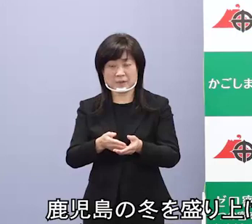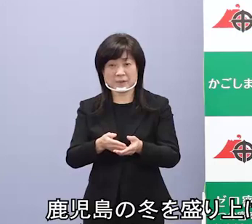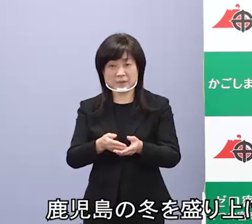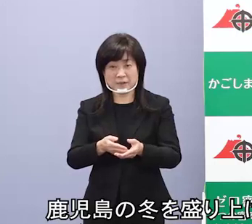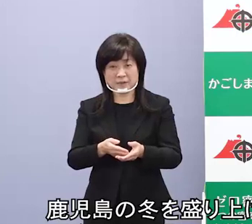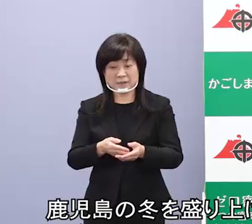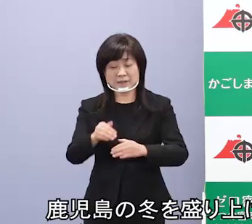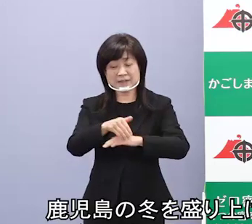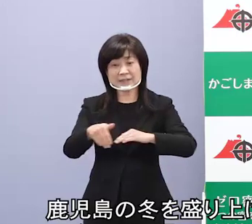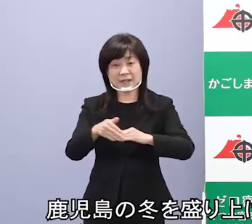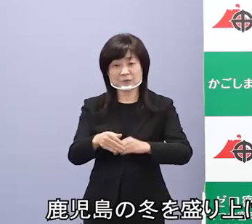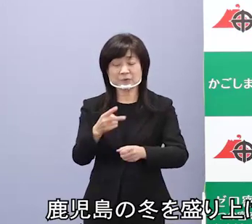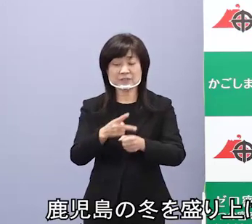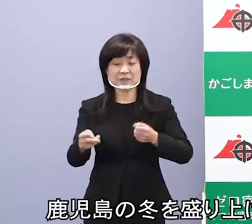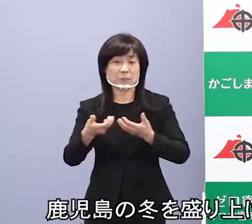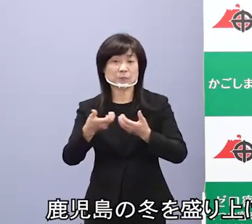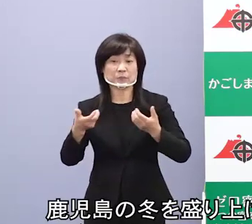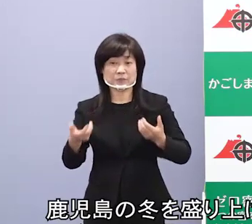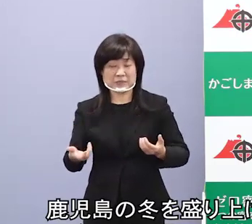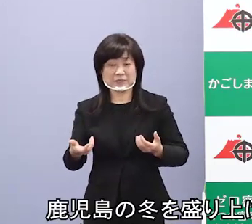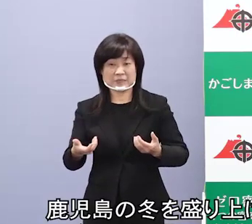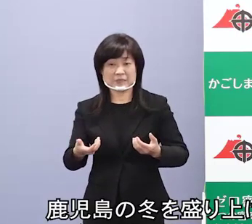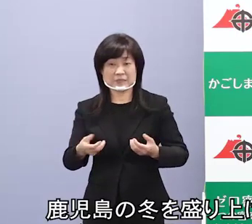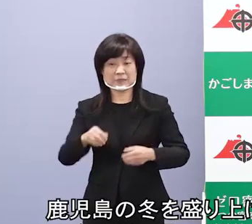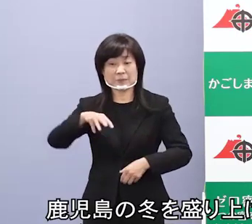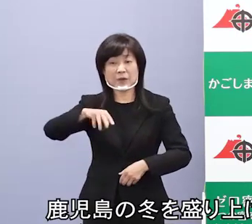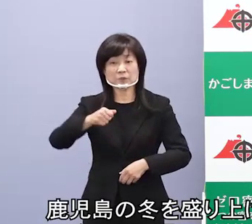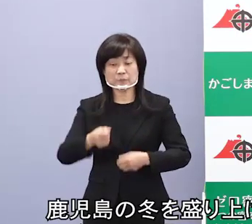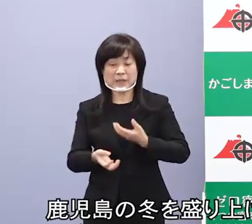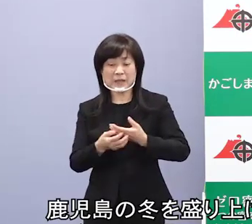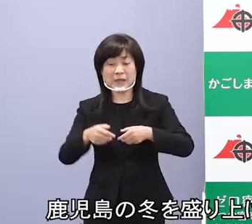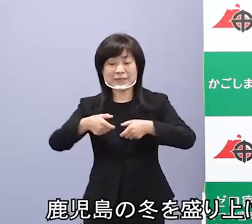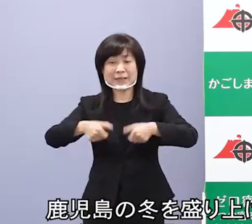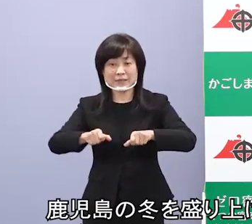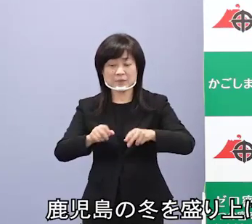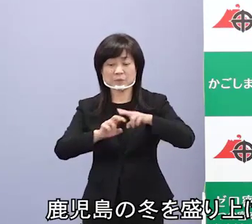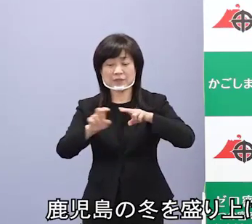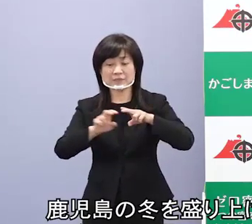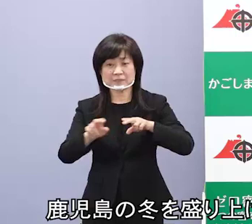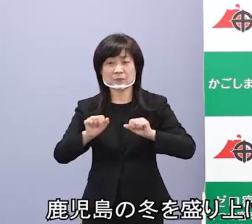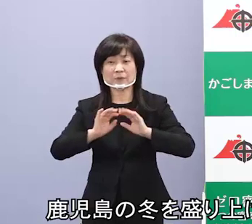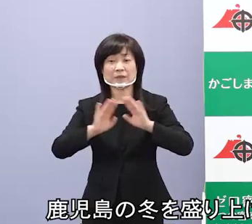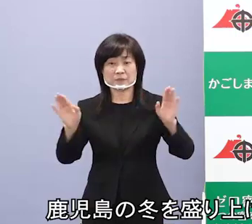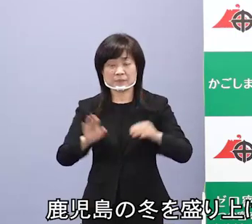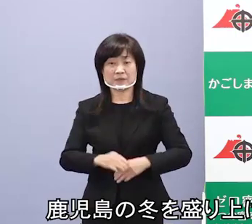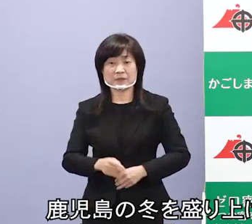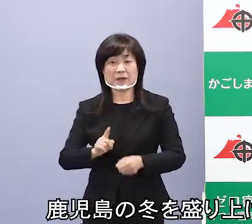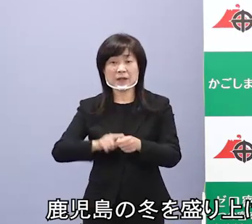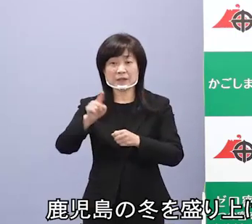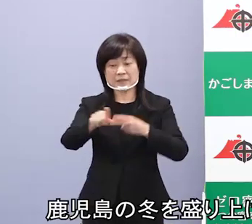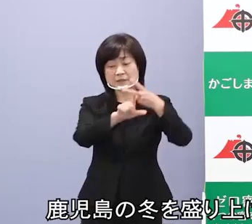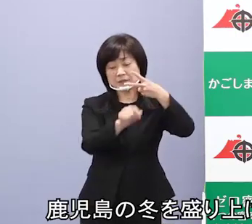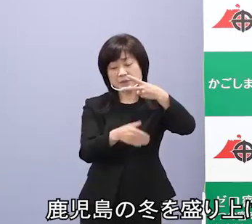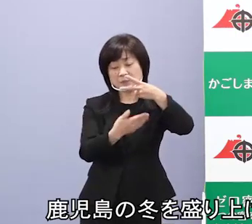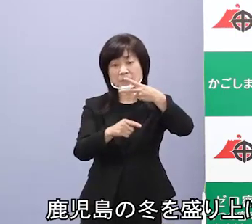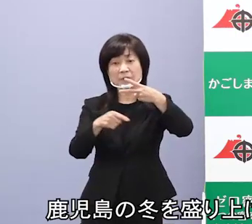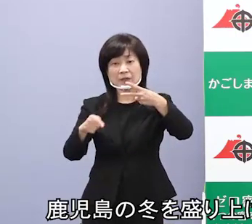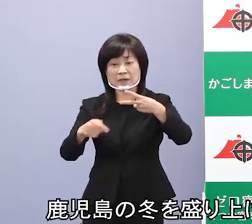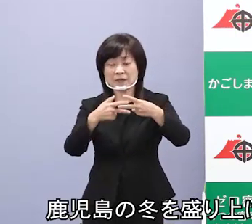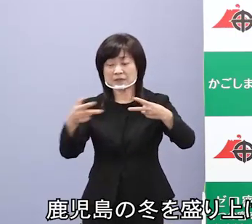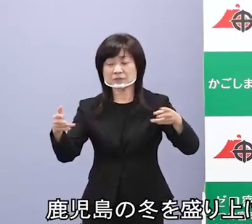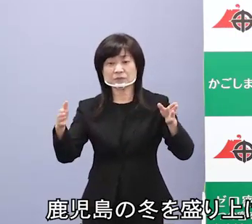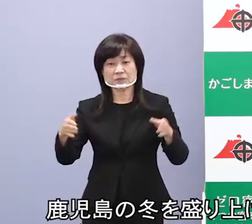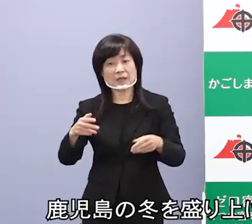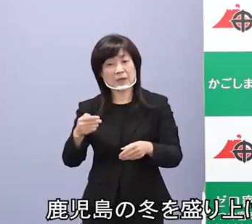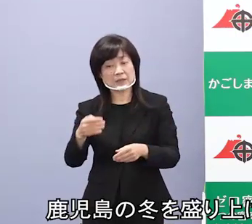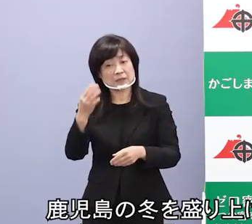として2年ぶりにマグマ焼き芋電車を運行します。来年2月9日から週末に計